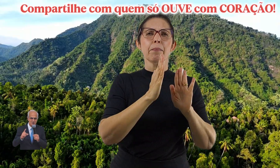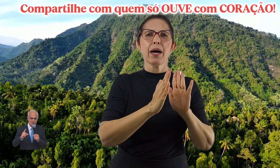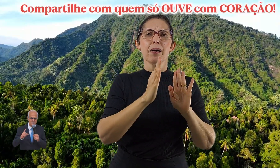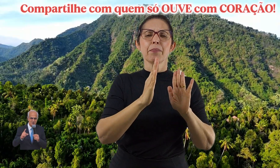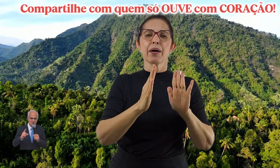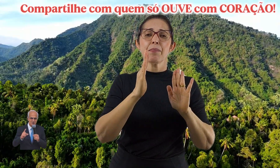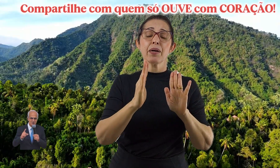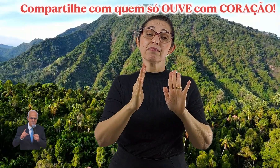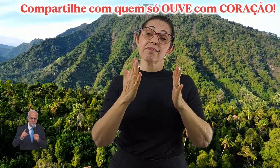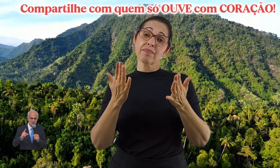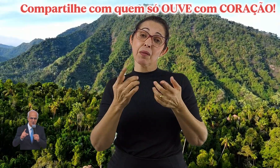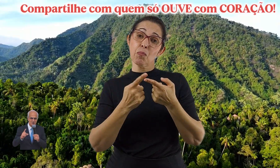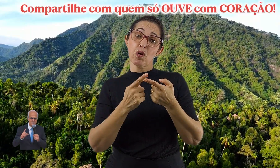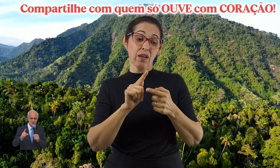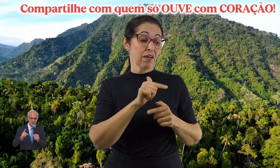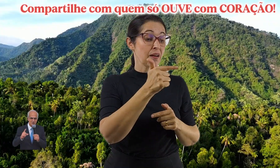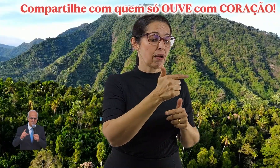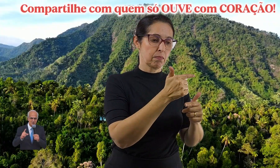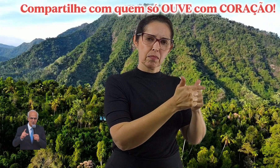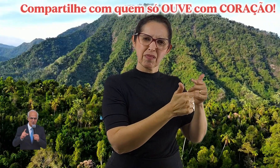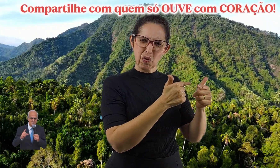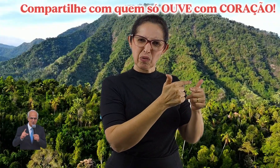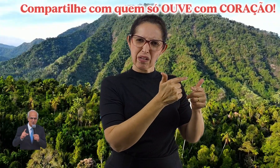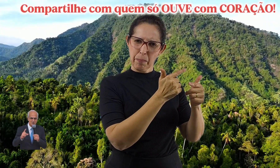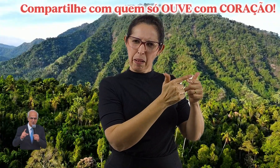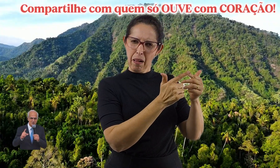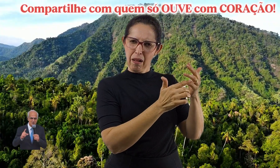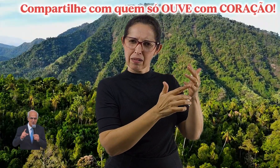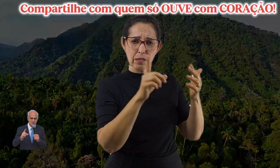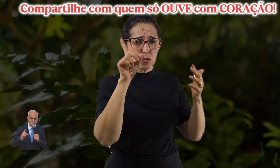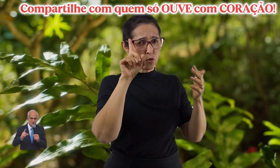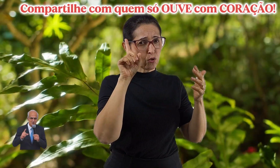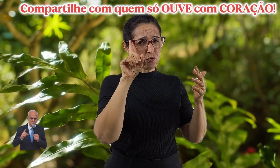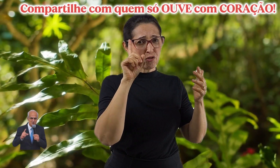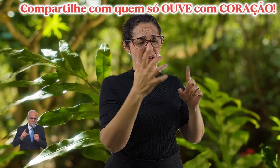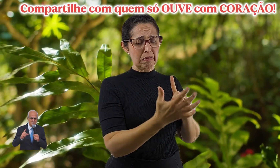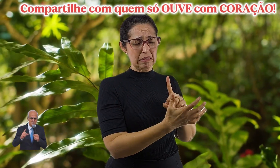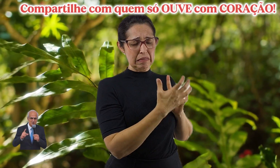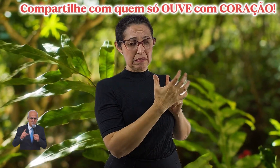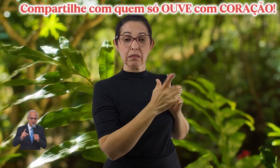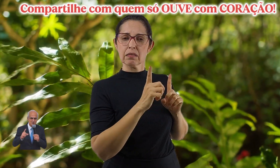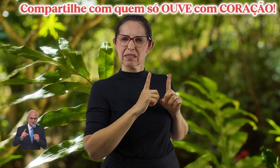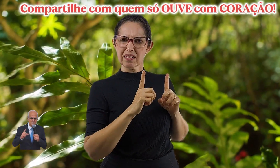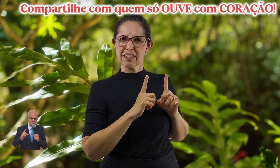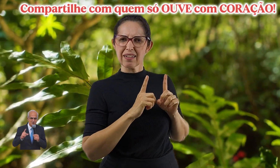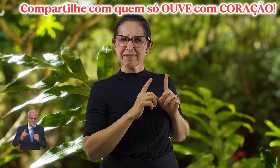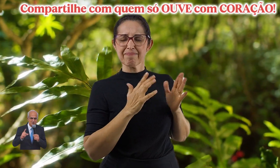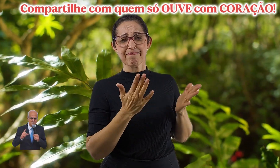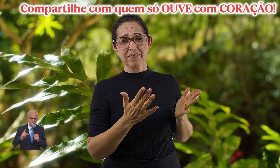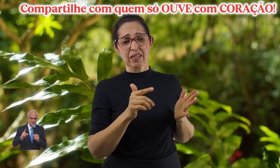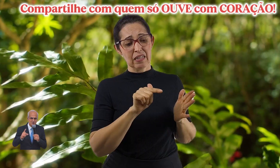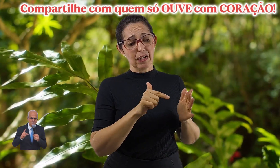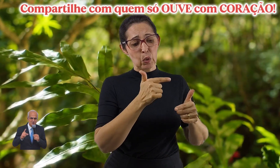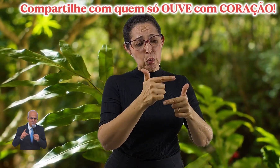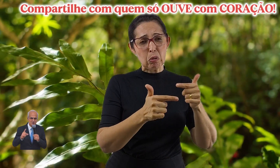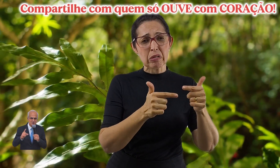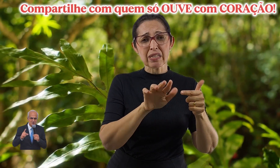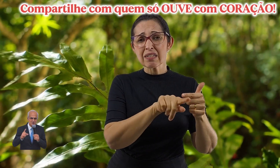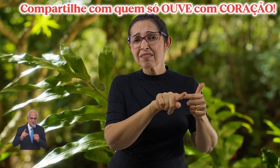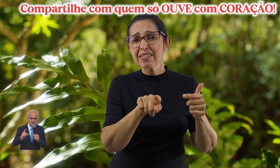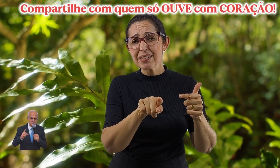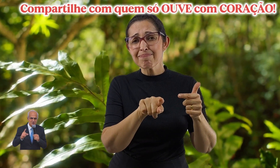porque os problemas são diários, é todo dia que você vive o problema. As lutas são as lutas do dia a